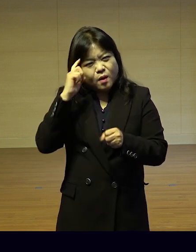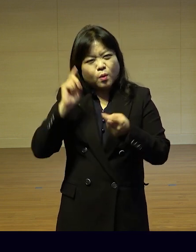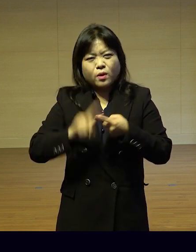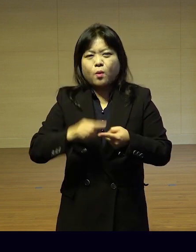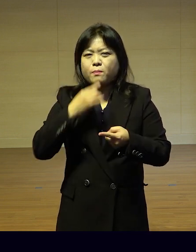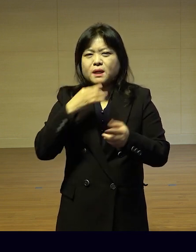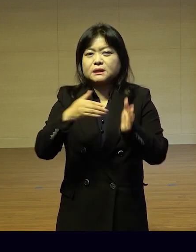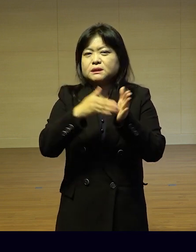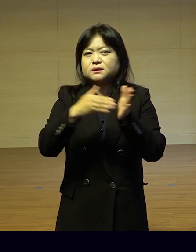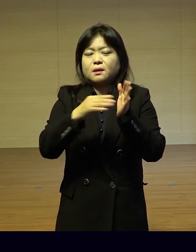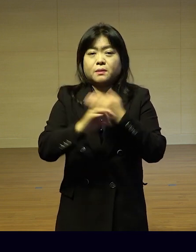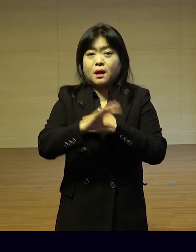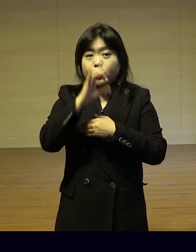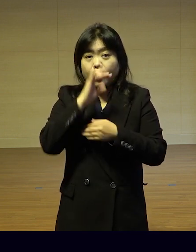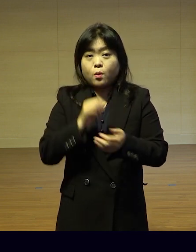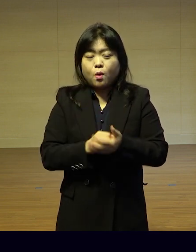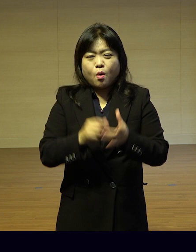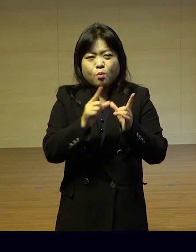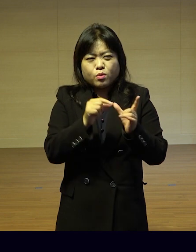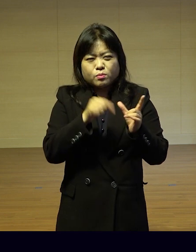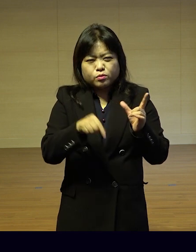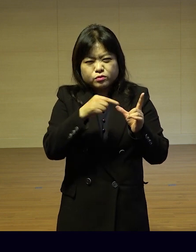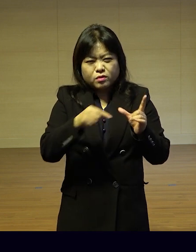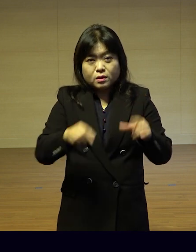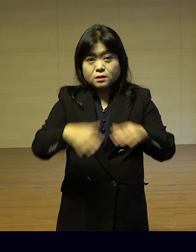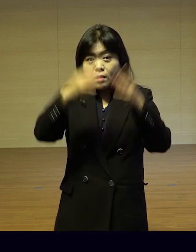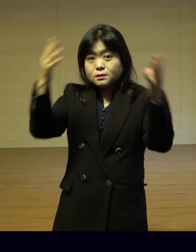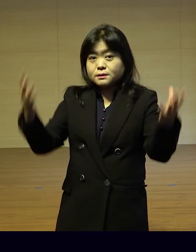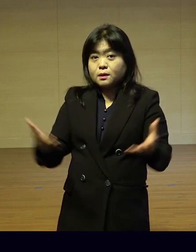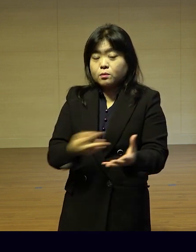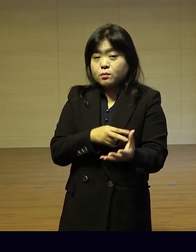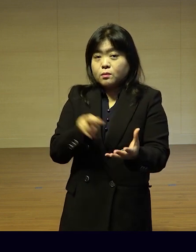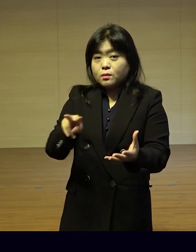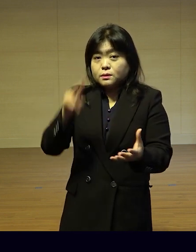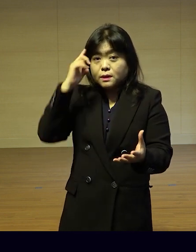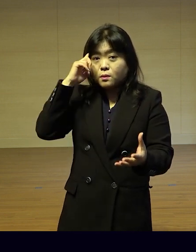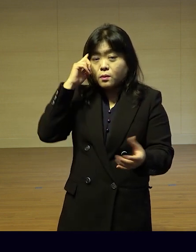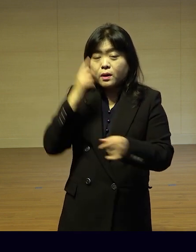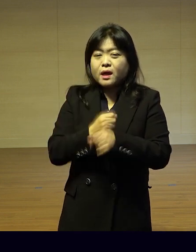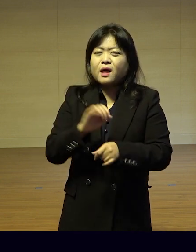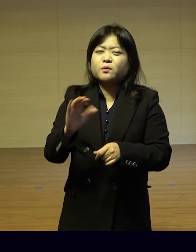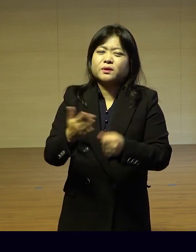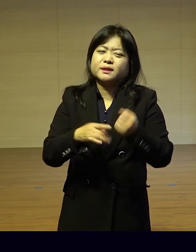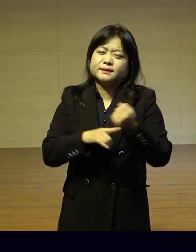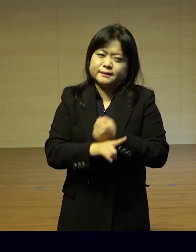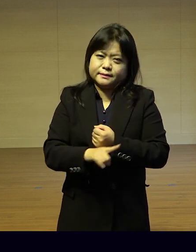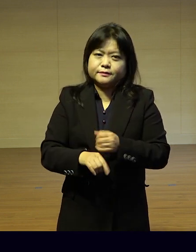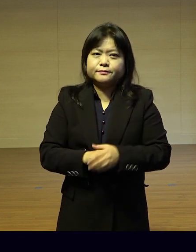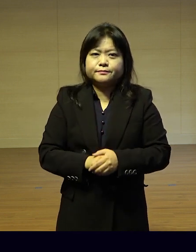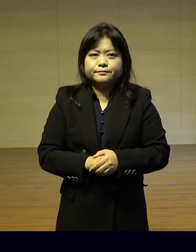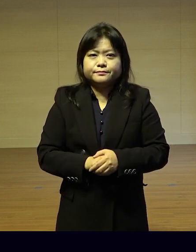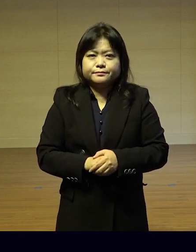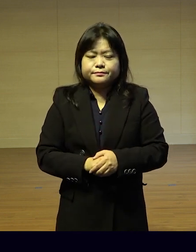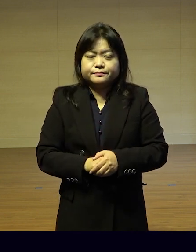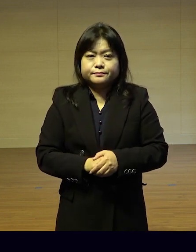되며 부분적인 것으로부터 전체적인 것으로 나아가야 한다는 사실을 가리키고 있다고 하겠습니다.